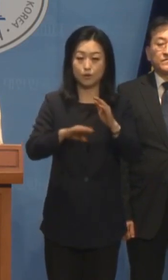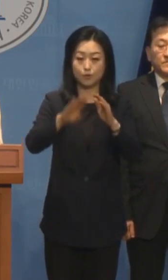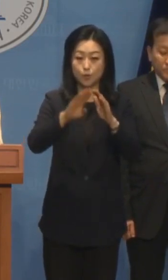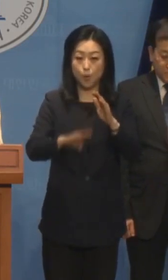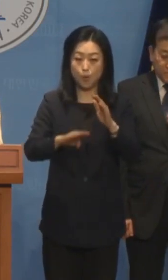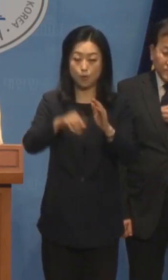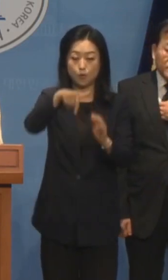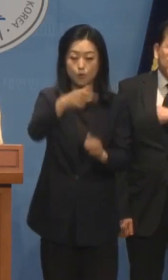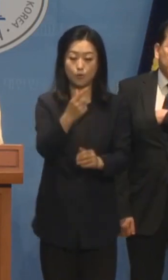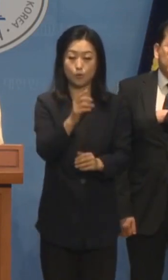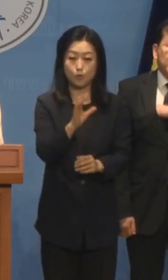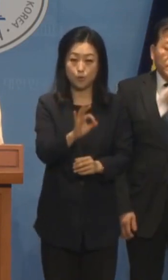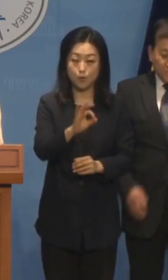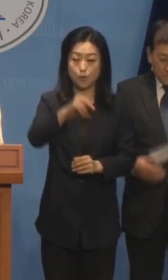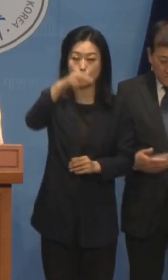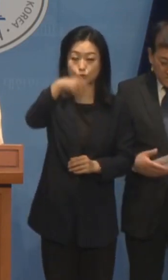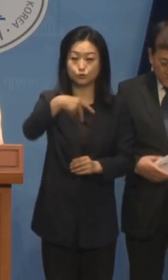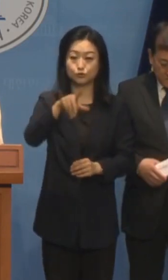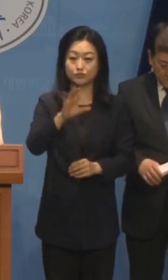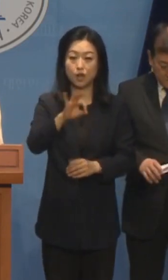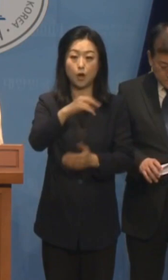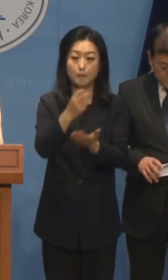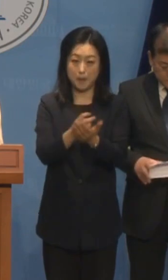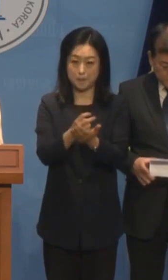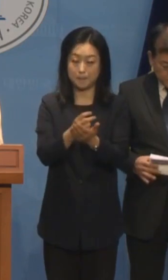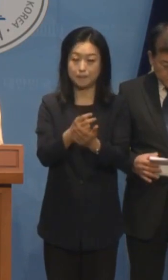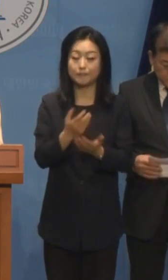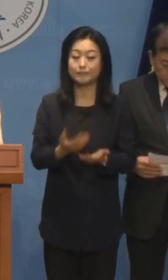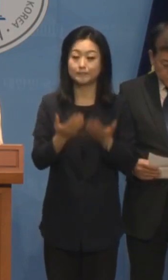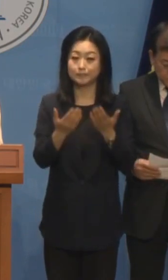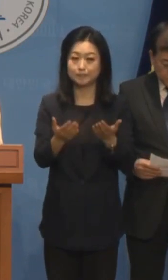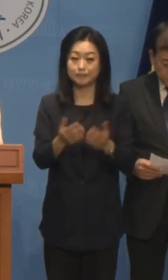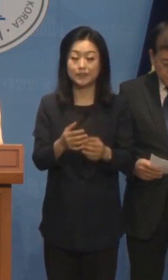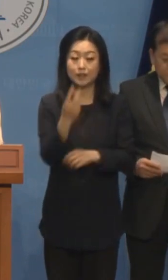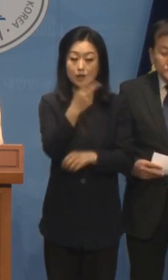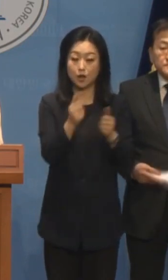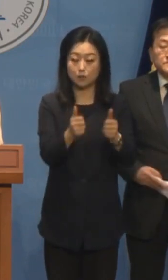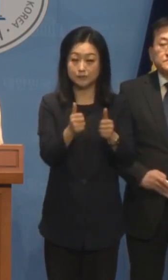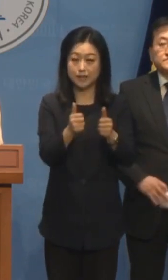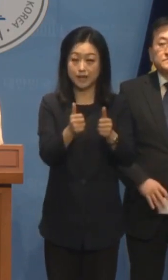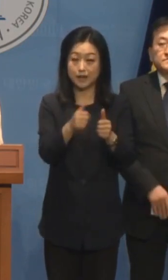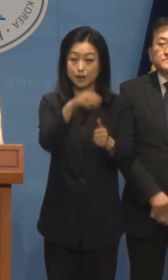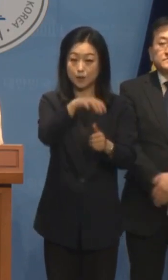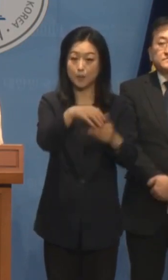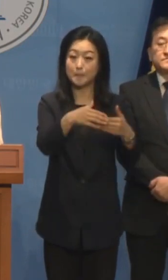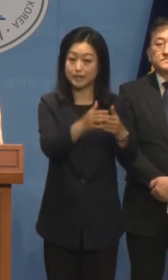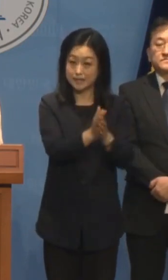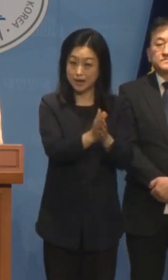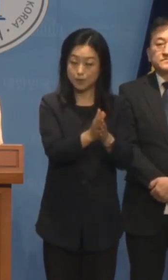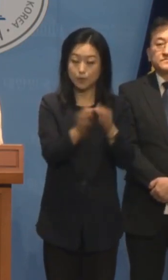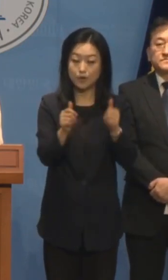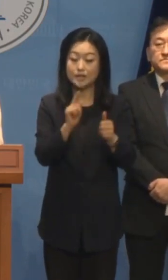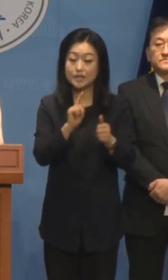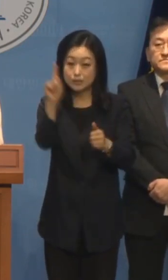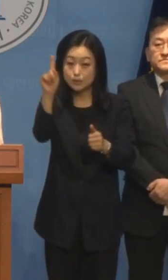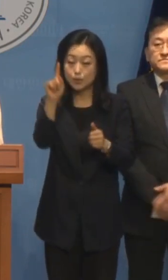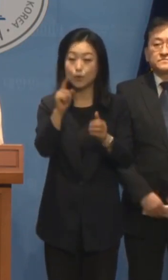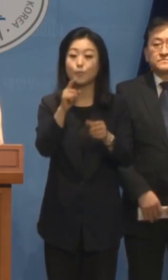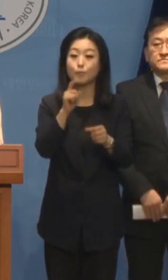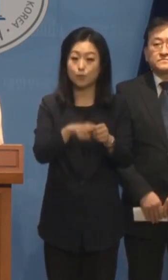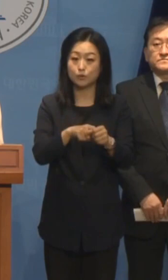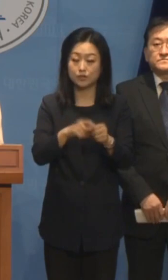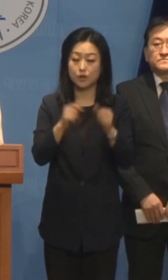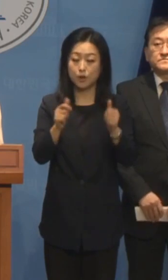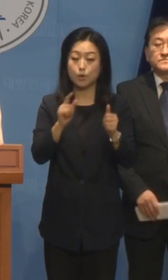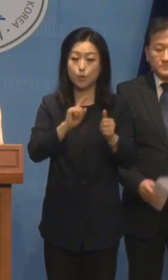오늘 발의합니다. 먼저 기존 검찰청을 폐지하고 기소와 공소 유지에 충실한